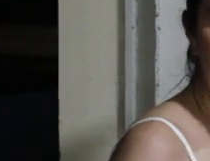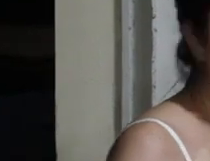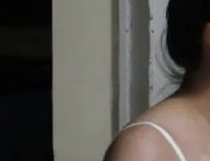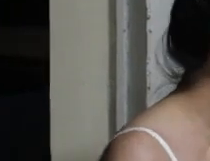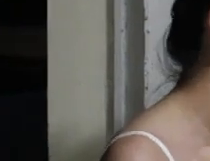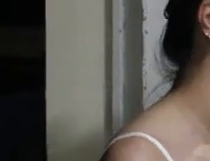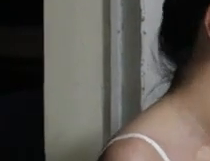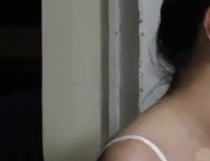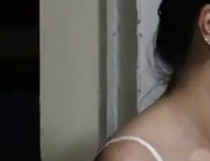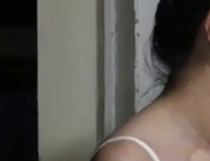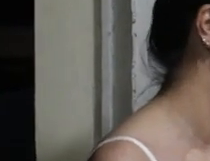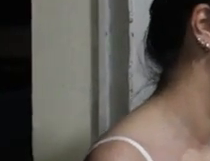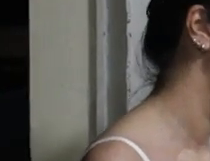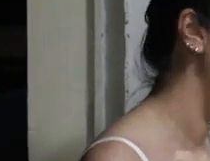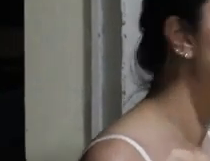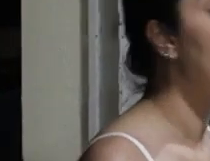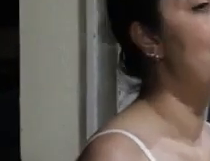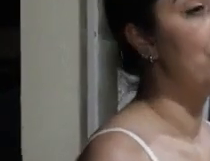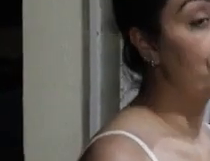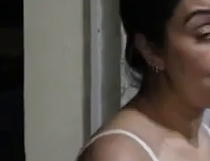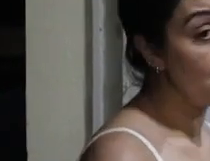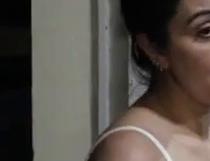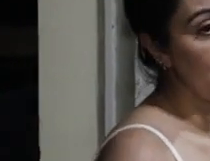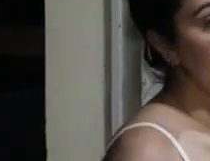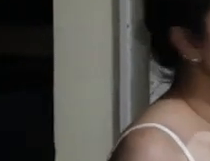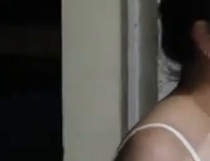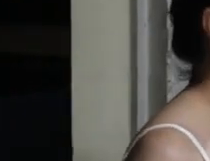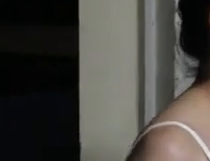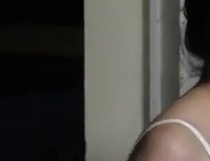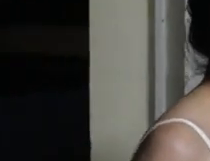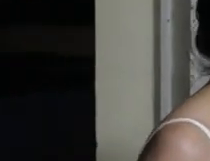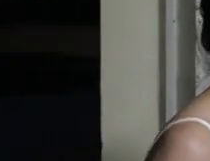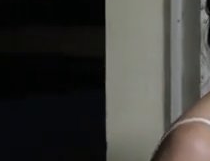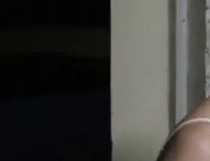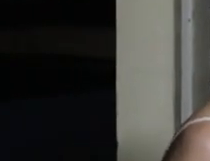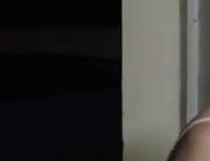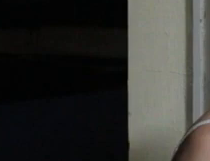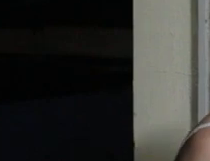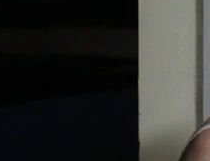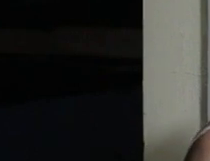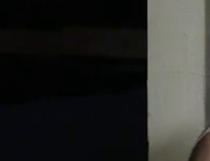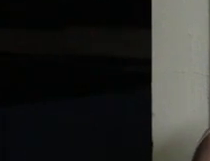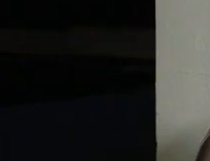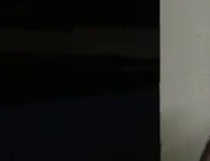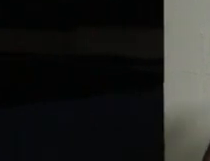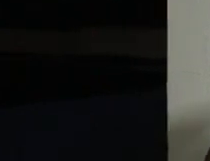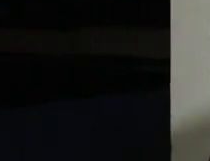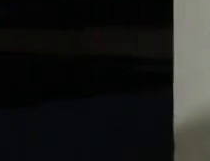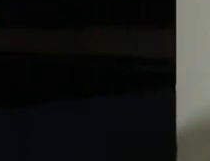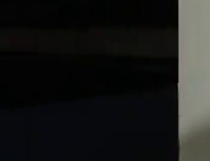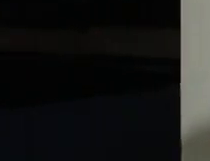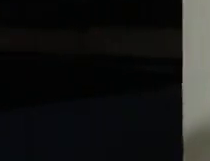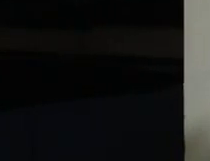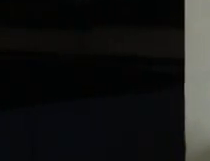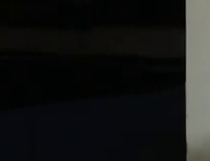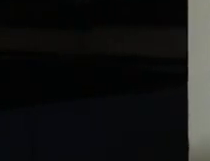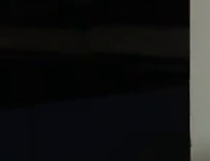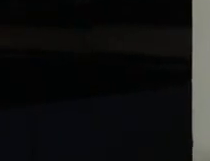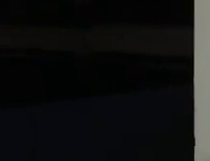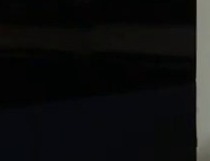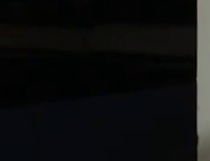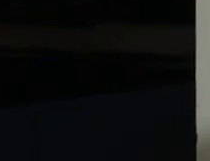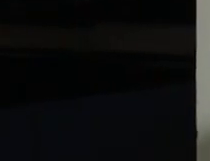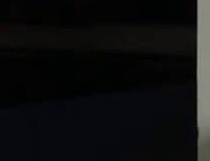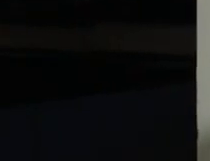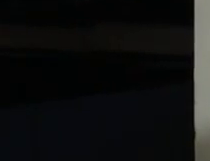está caindo novamente aqui do local, fora as propriedades particulares, né? Que ao longo desses últimos anos eu